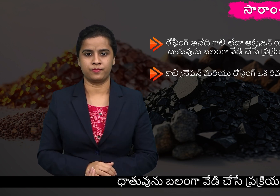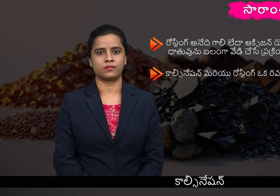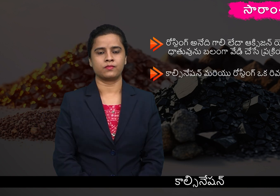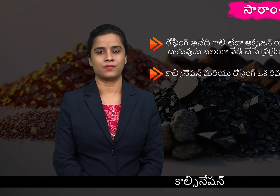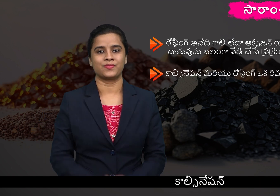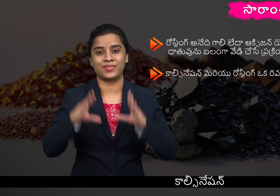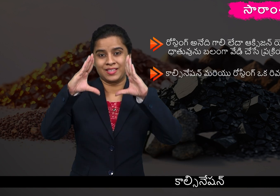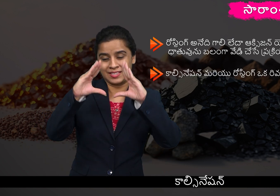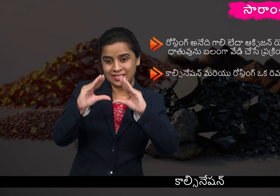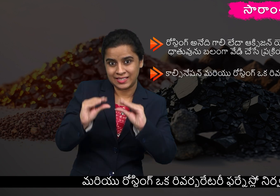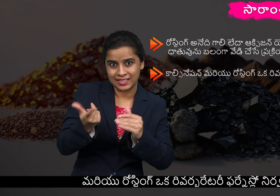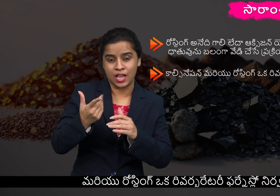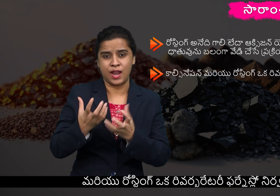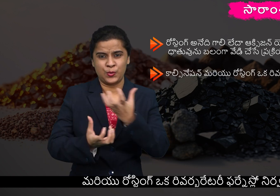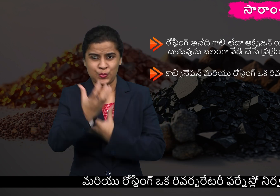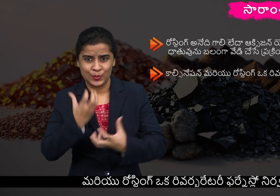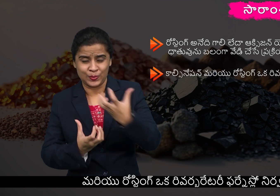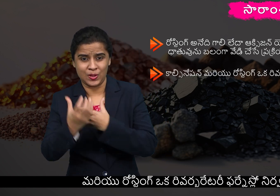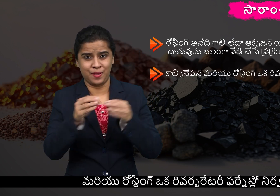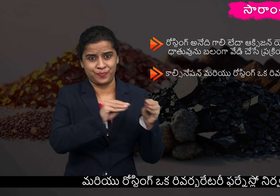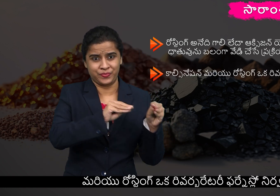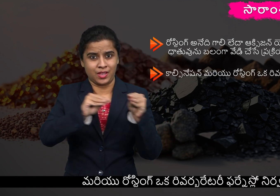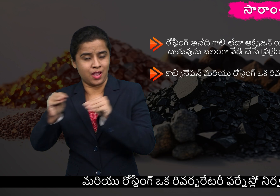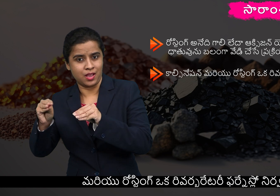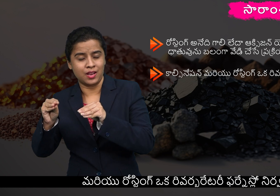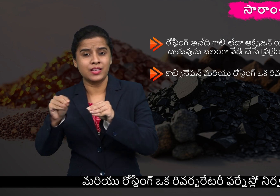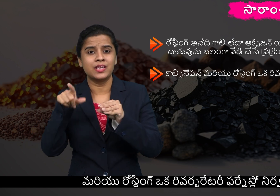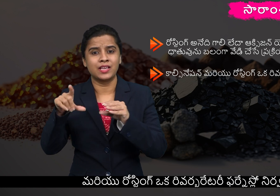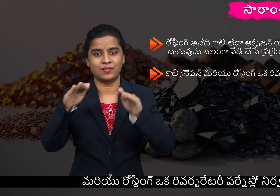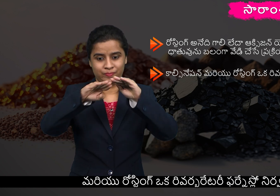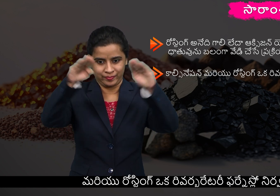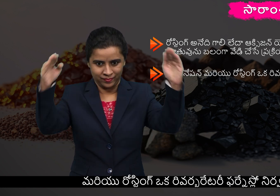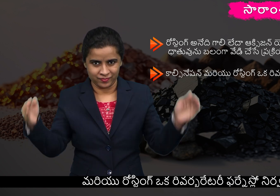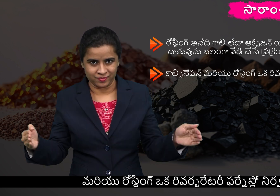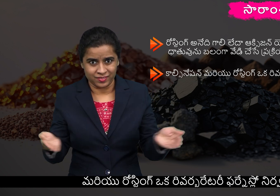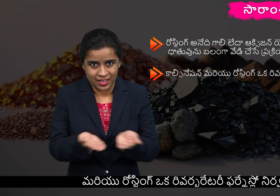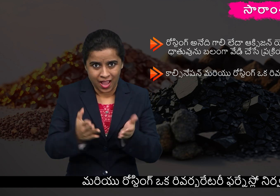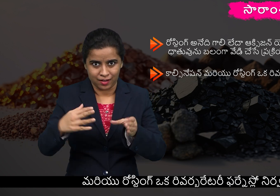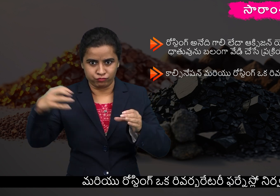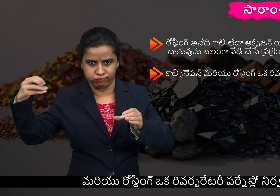కాల్సినేషన్ మరియు రోస్టింగ్ ఒక రివర్బేటరీ ఫర్నేస్లో నిర్వహిస్తారు.